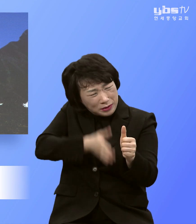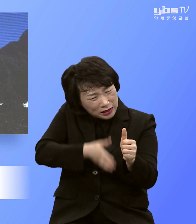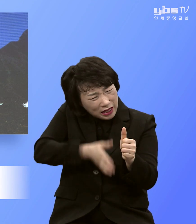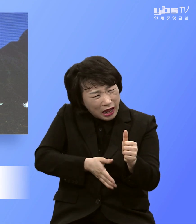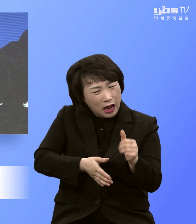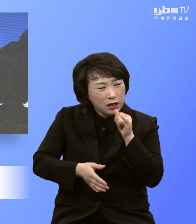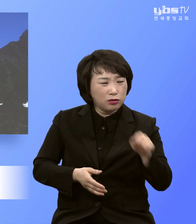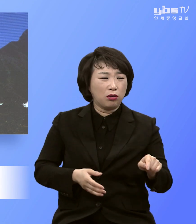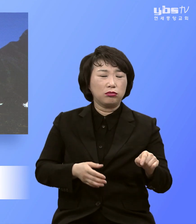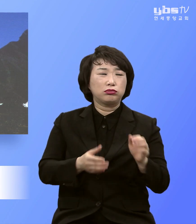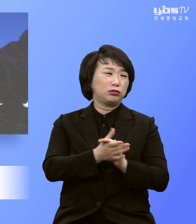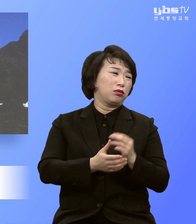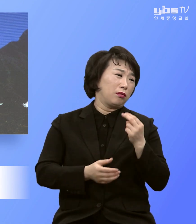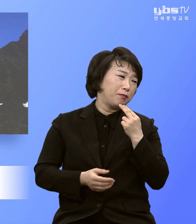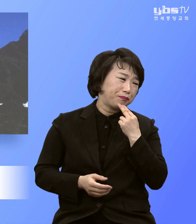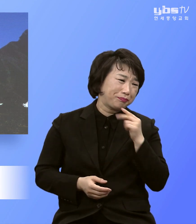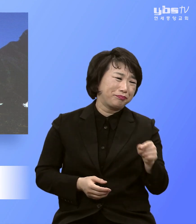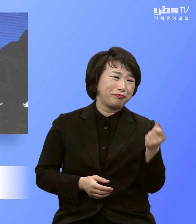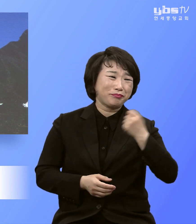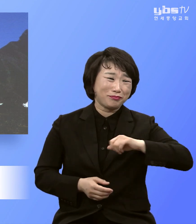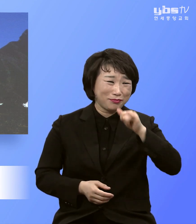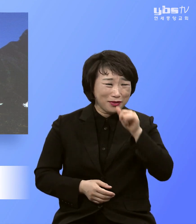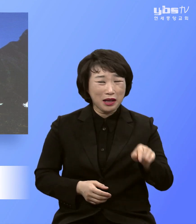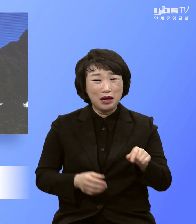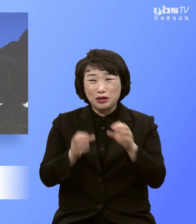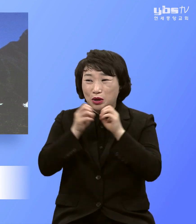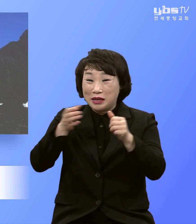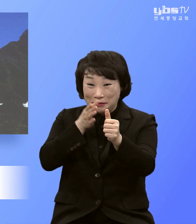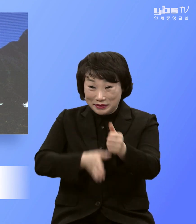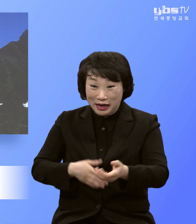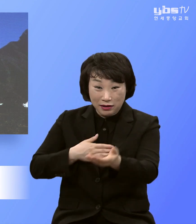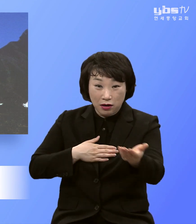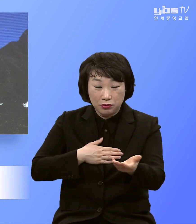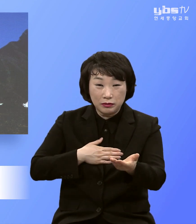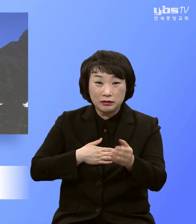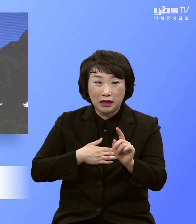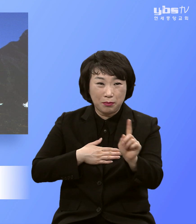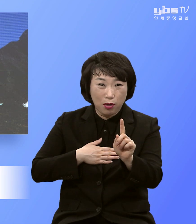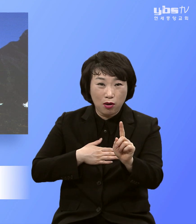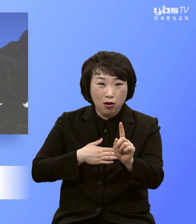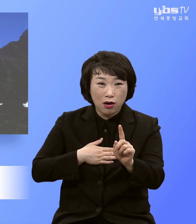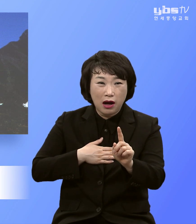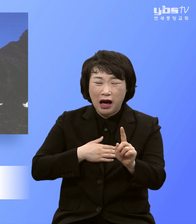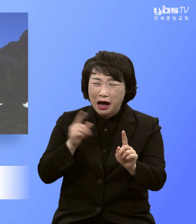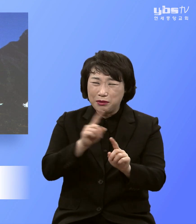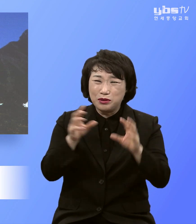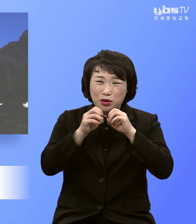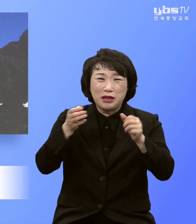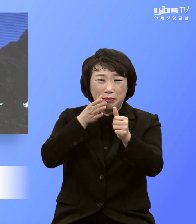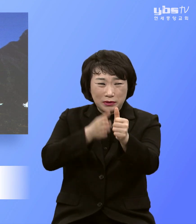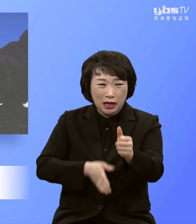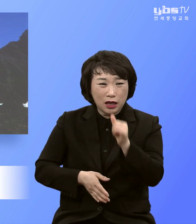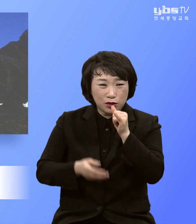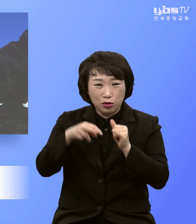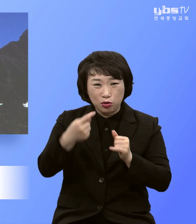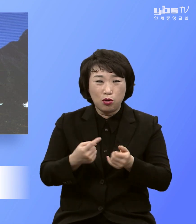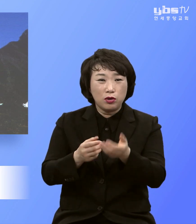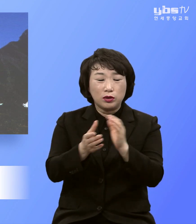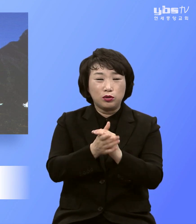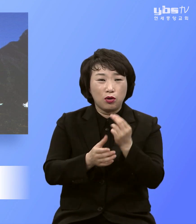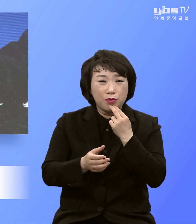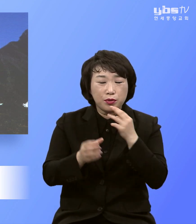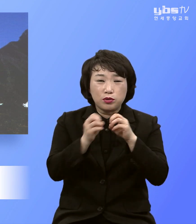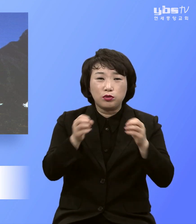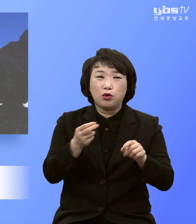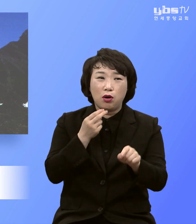해도 안 하는 거역. 전도하라고 해도 아무리 전도하라고 해도 전도 안 하는